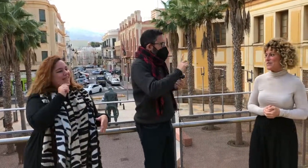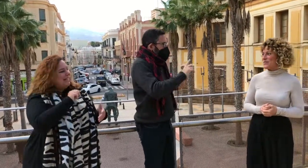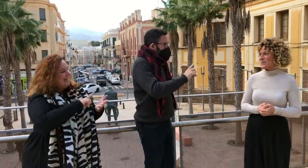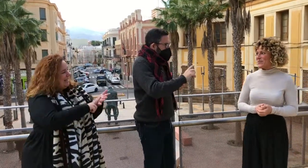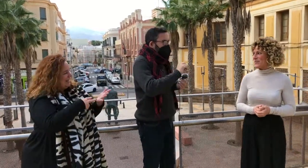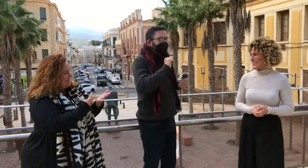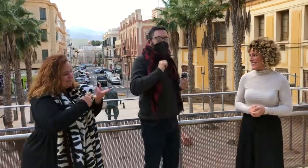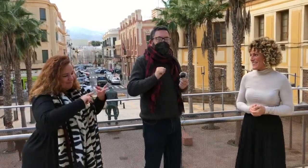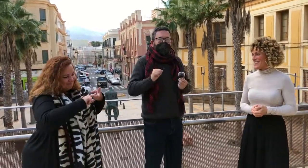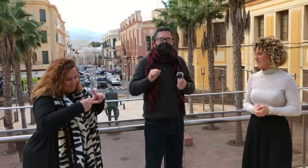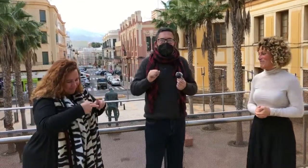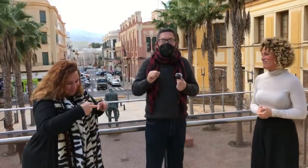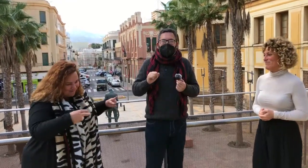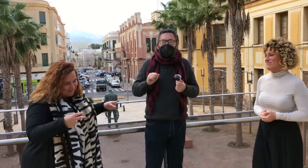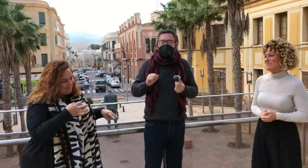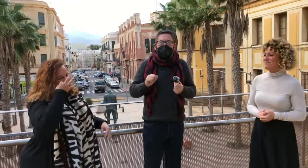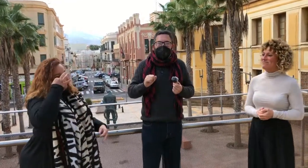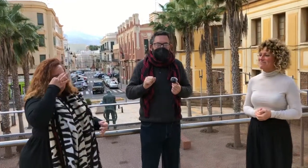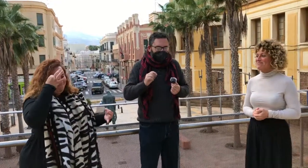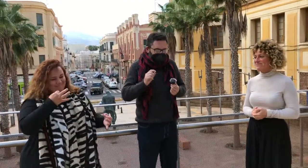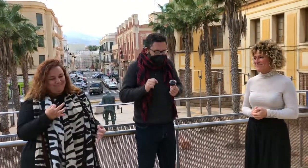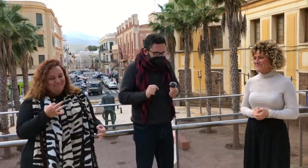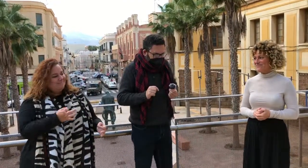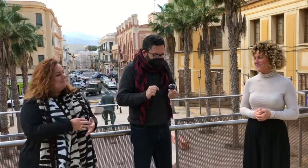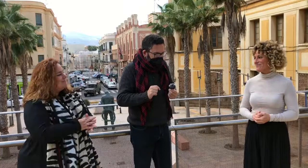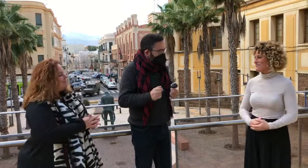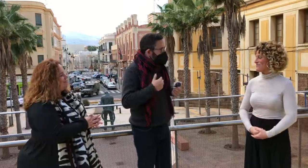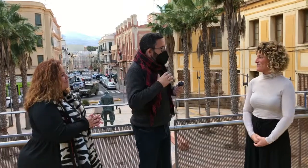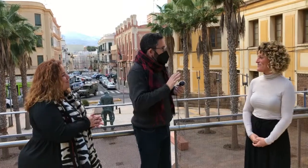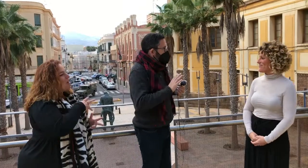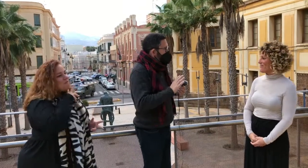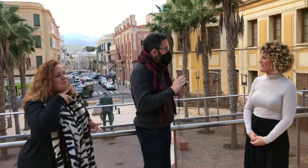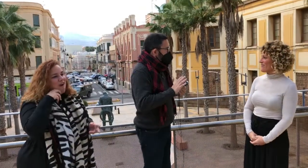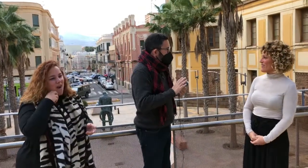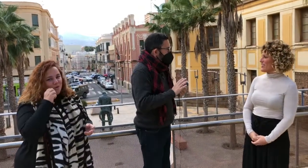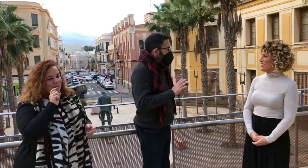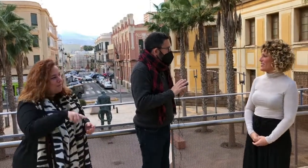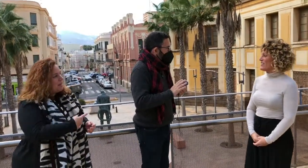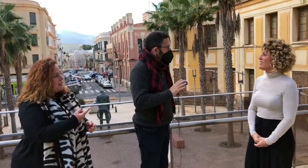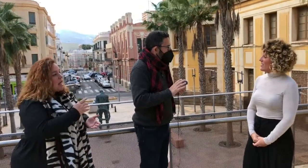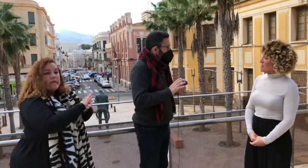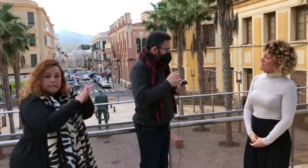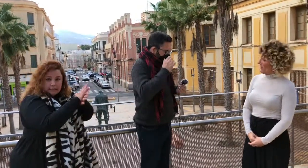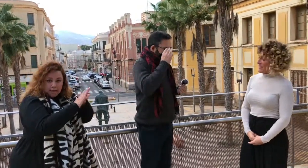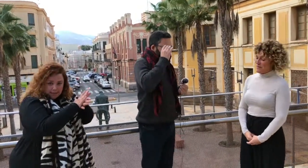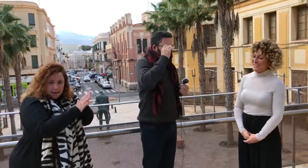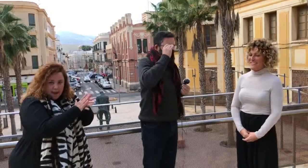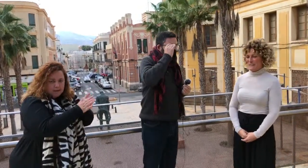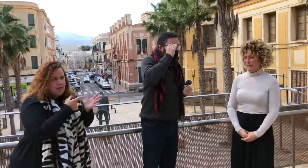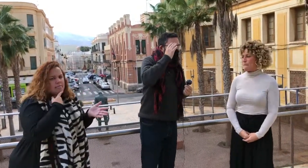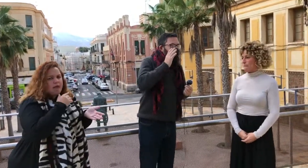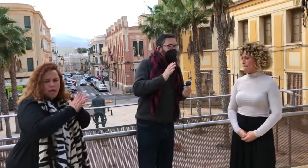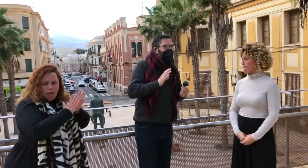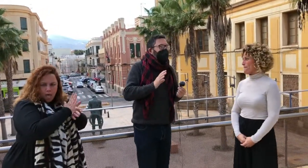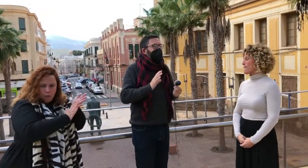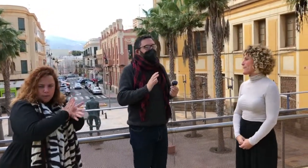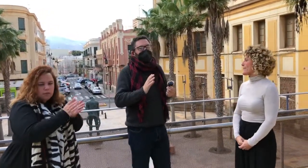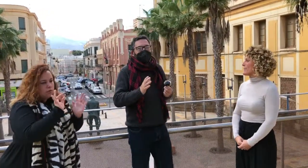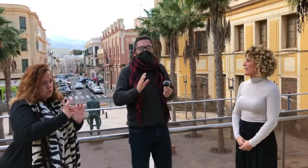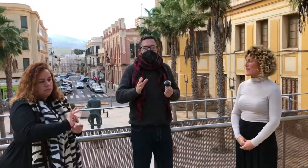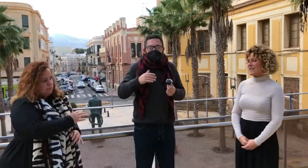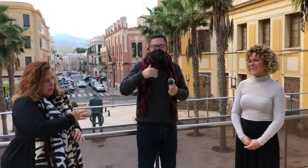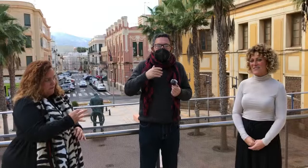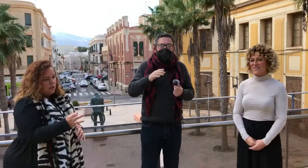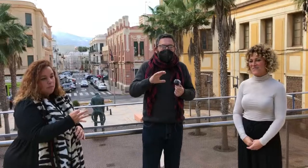que la ha demostrado Belén, a la hora de interpretar, a la hora de signar. Digo bien si se dice signar, ¿verdad? Sí, perfectamente. Vale, perfecto. Bueno, pues es